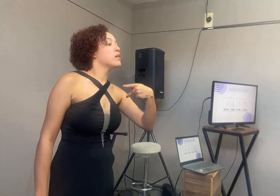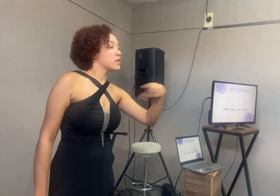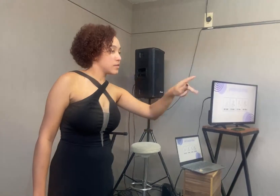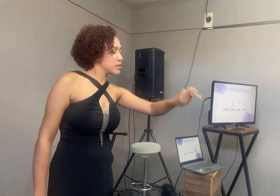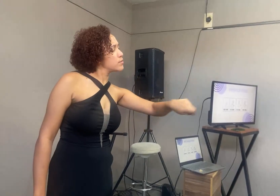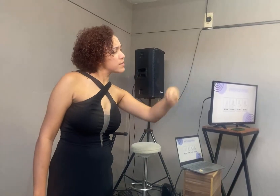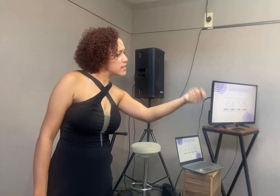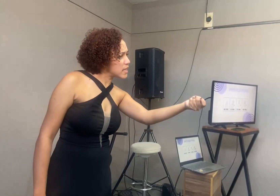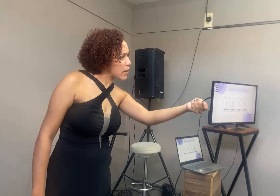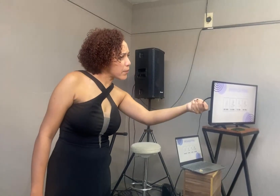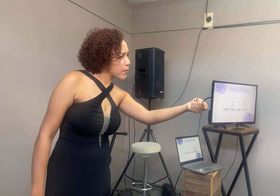Seu sinal.